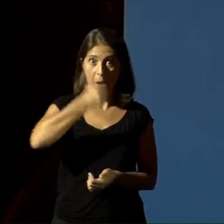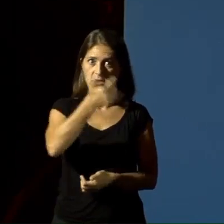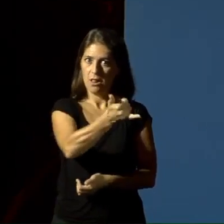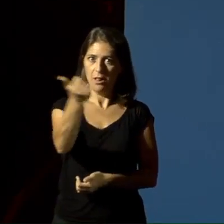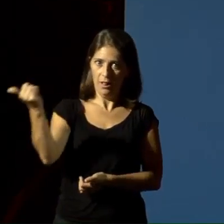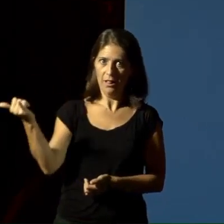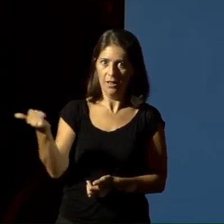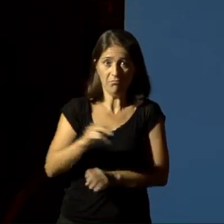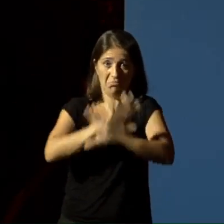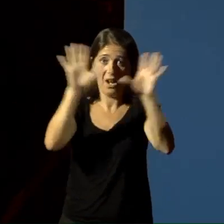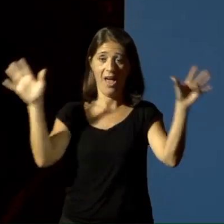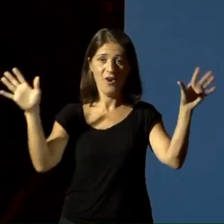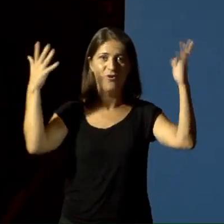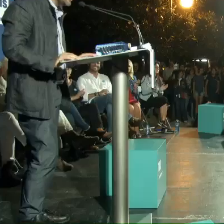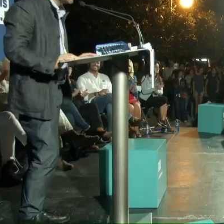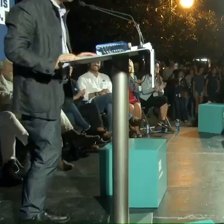máis.